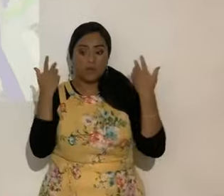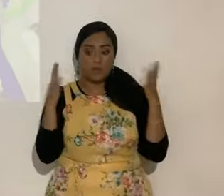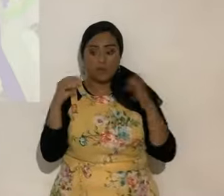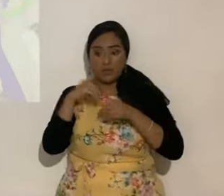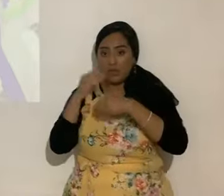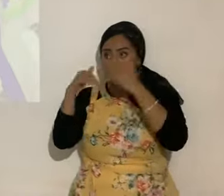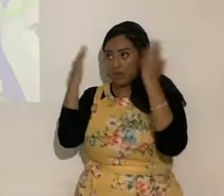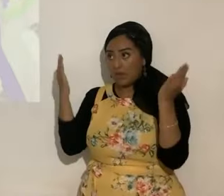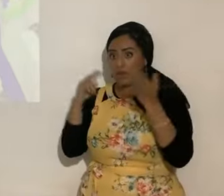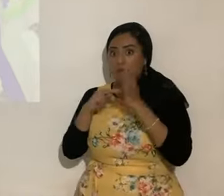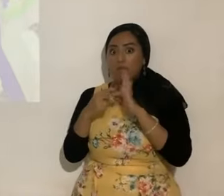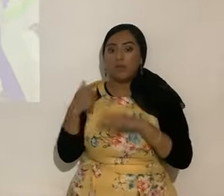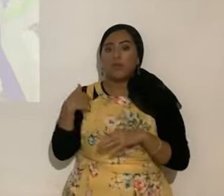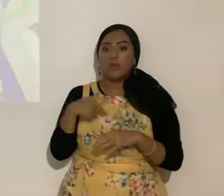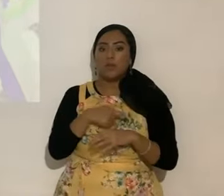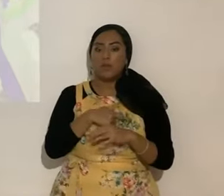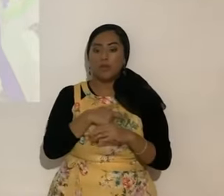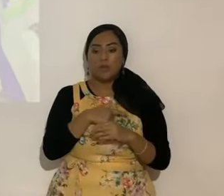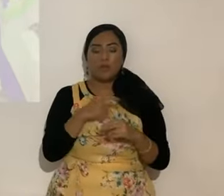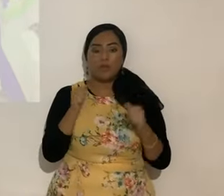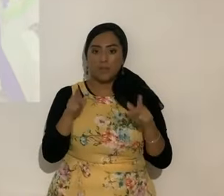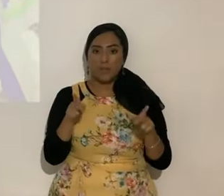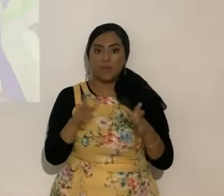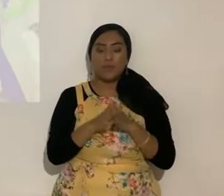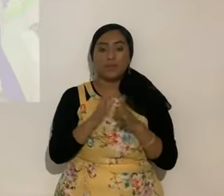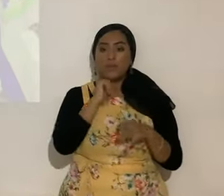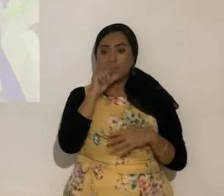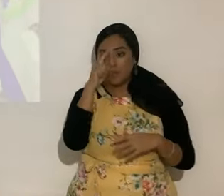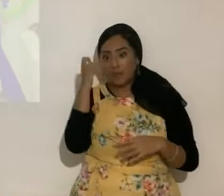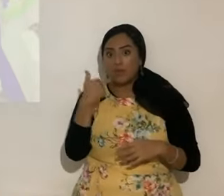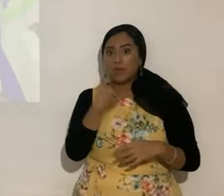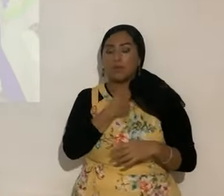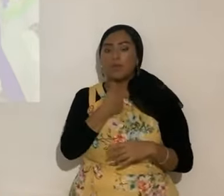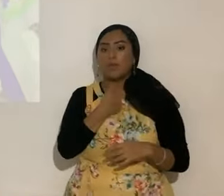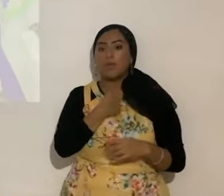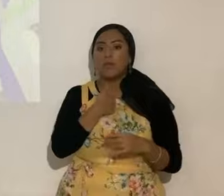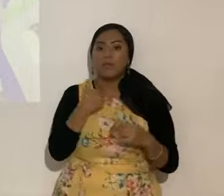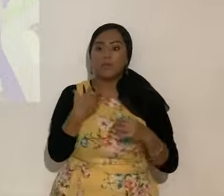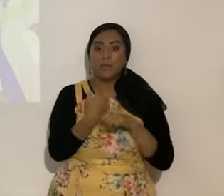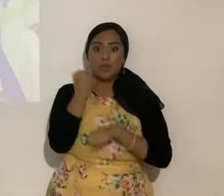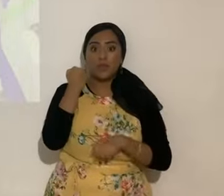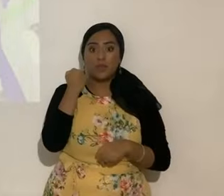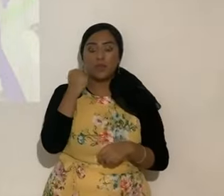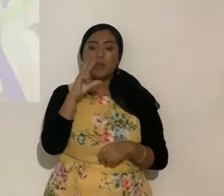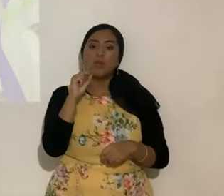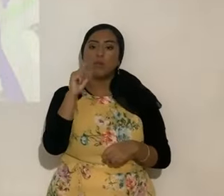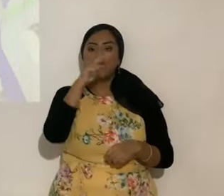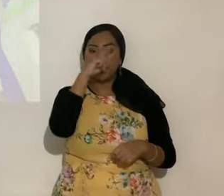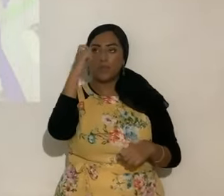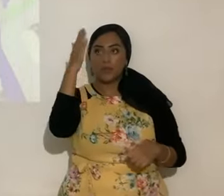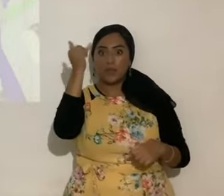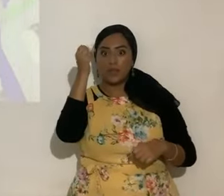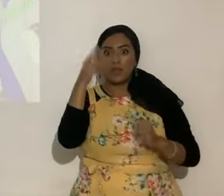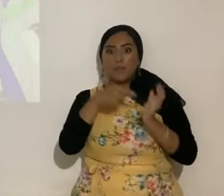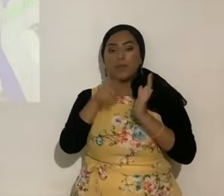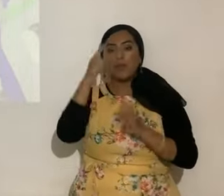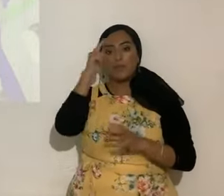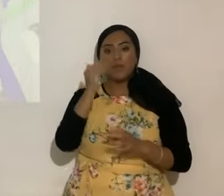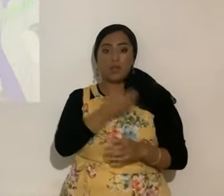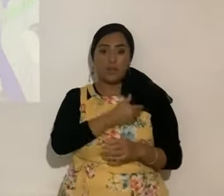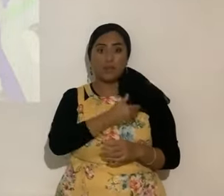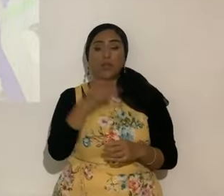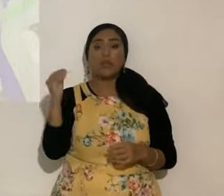entonces será prueba de que somos inocentes. Pero no porque nosotros nos lo hayamos ganado, sino porque Yahshua pagó por nosotros.